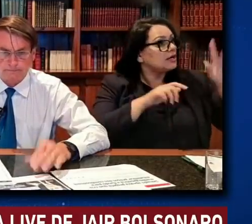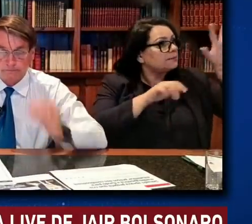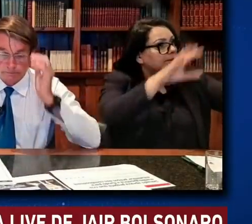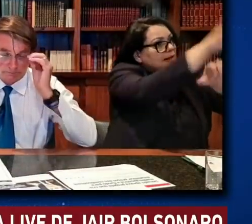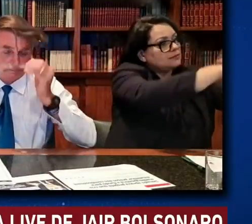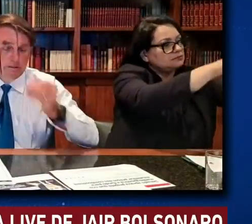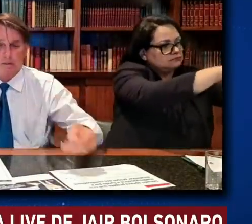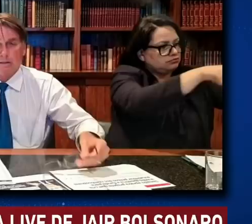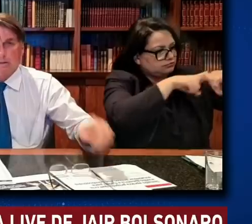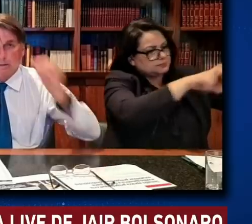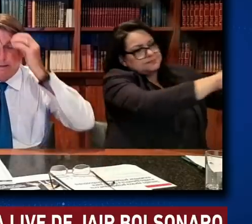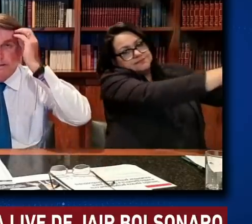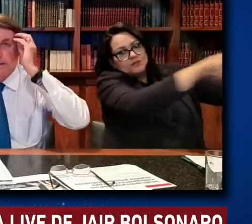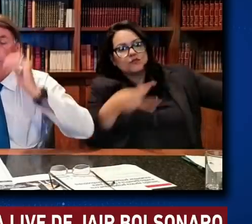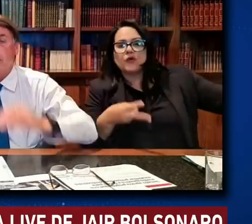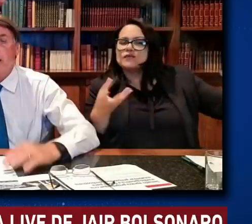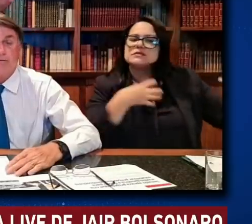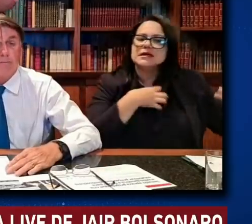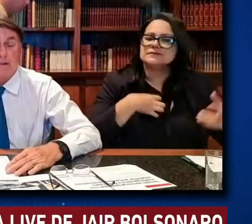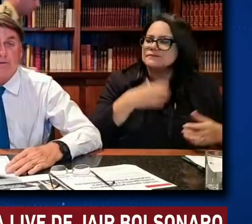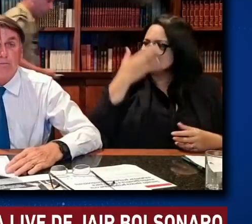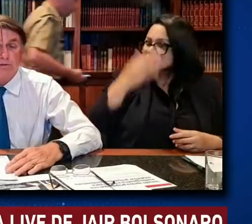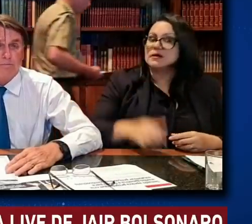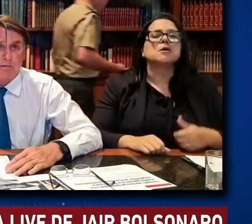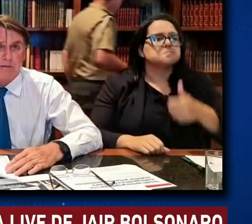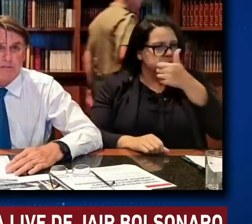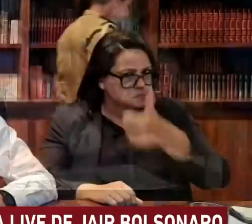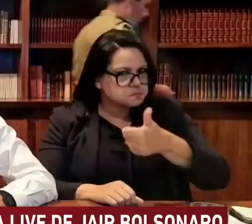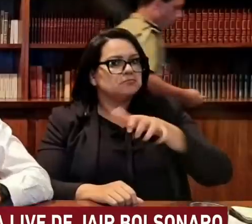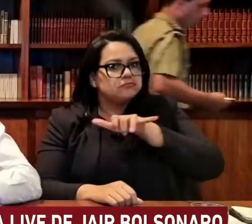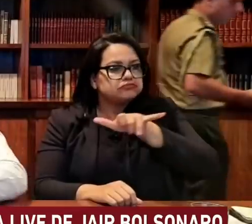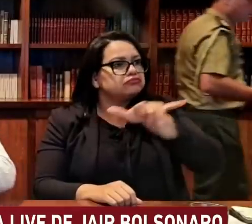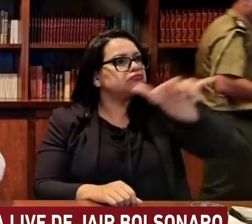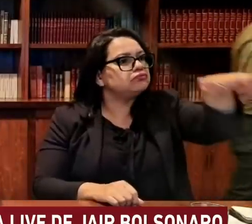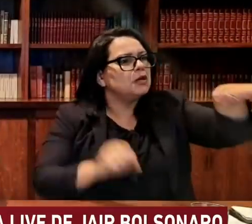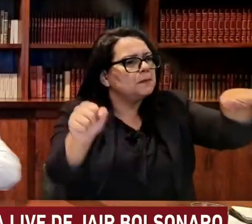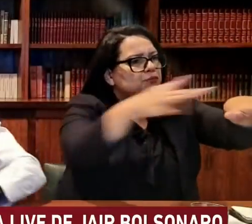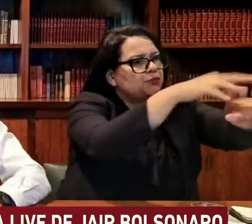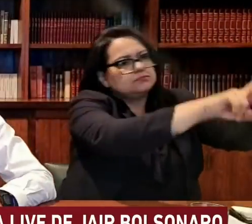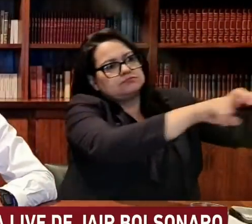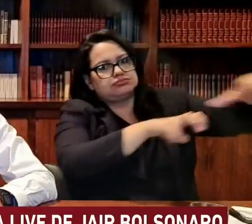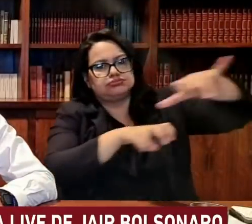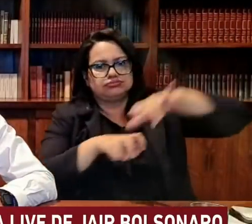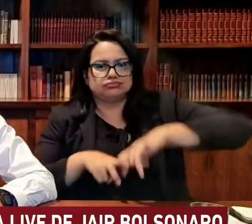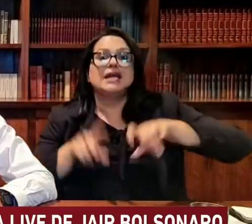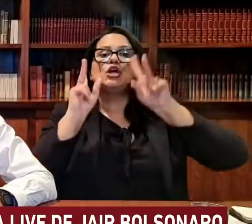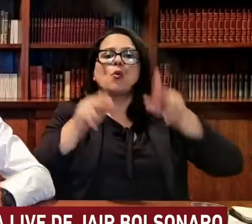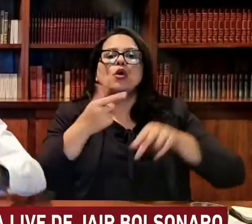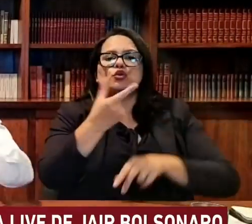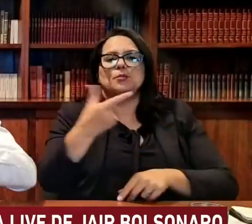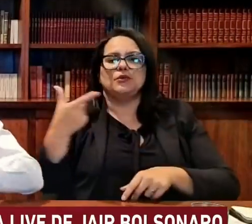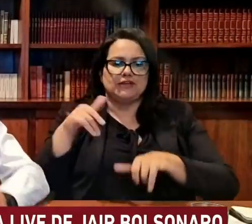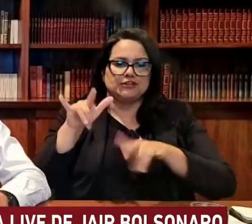momento? Obrigado. Obrigado, foi uma operação muito bem sucedida, como foi aquela em Wuhan, em 2020,